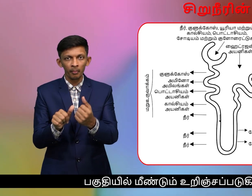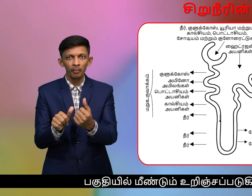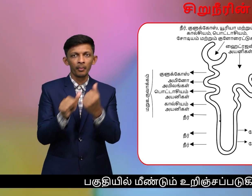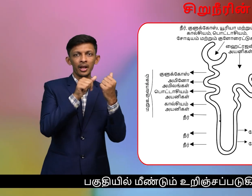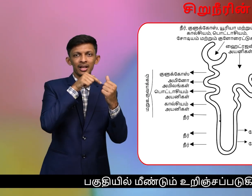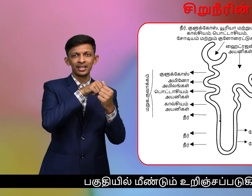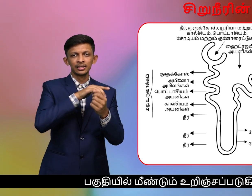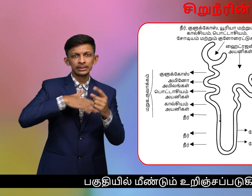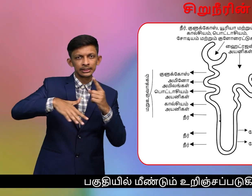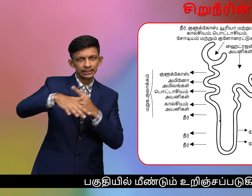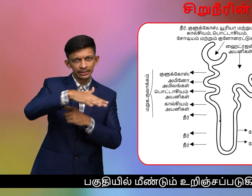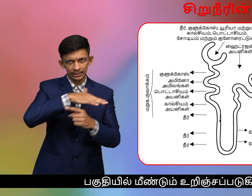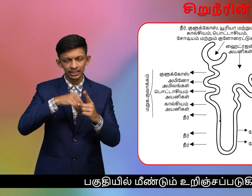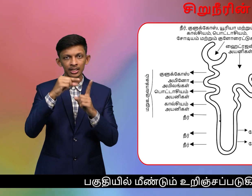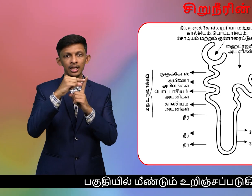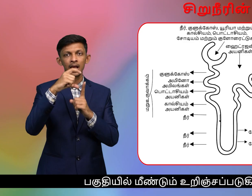பகுதியில் மீண்டும் உறிஞ்சப்படுகிறது.